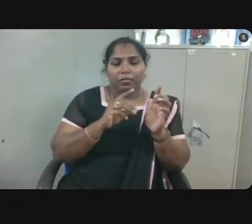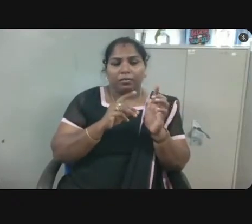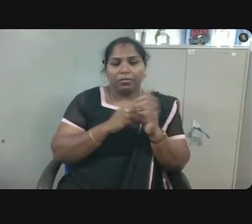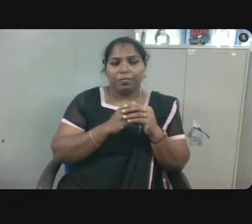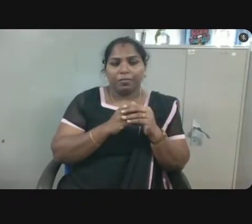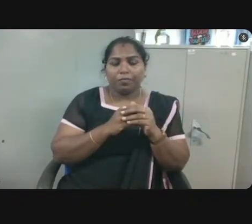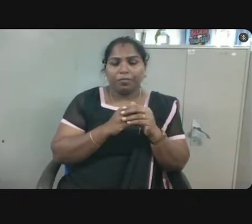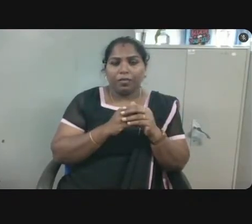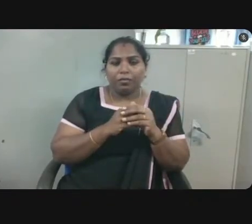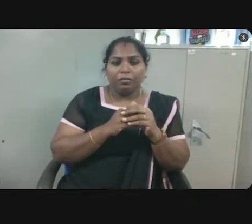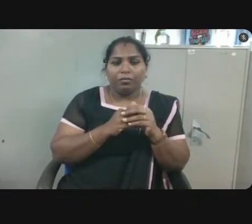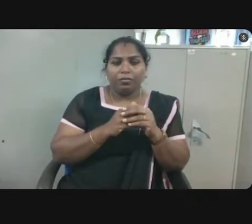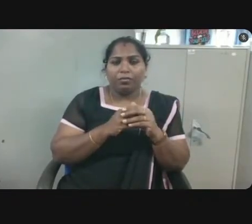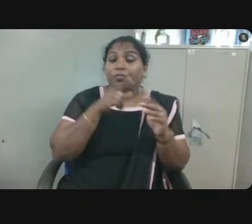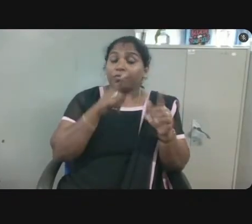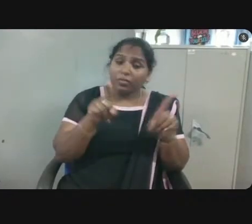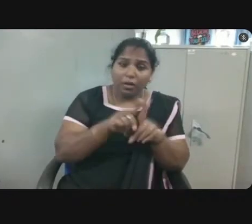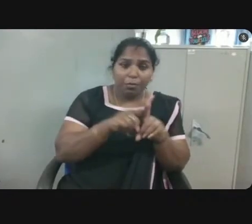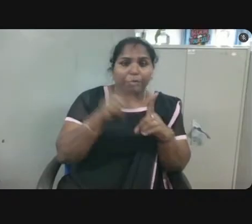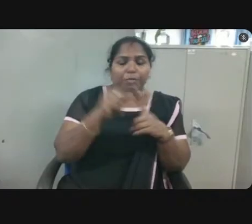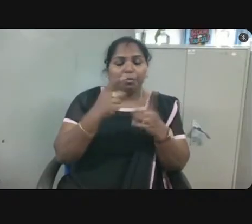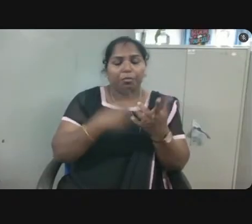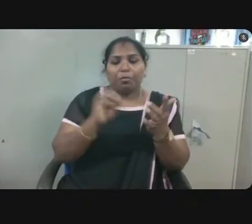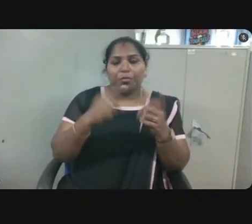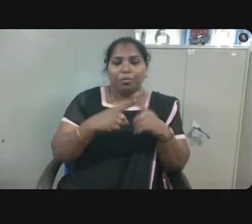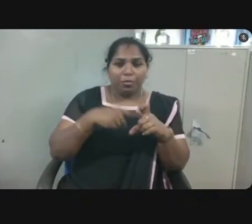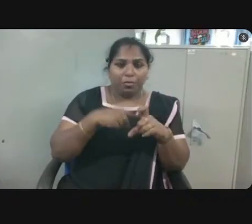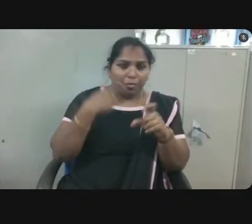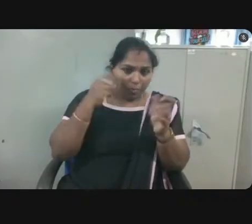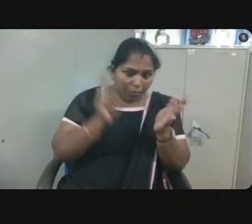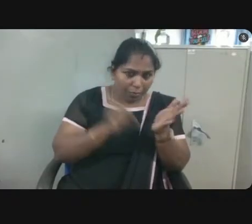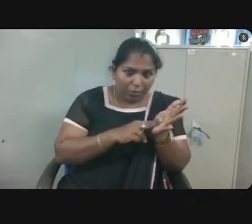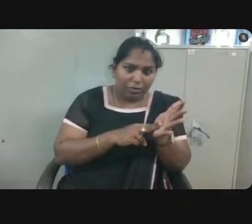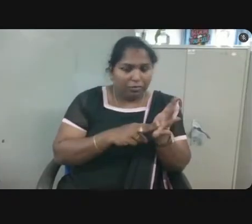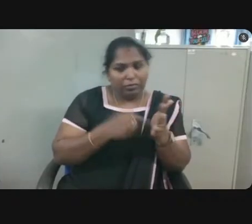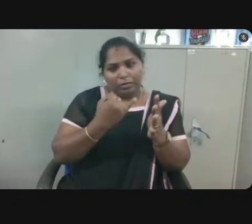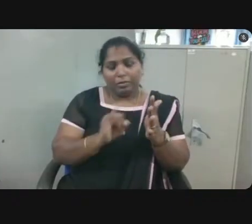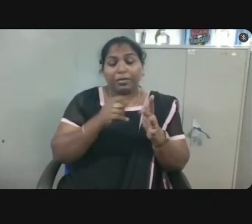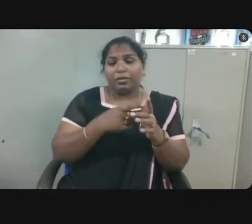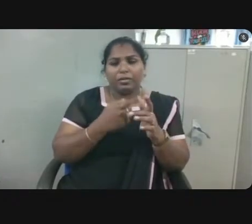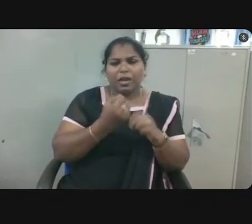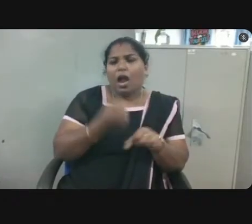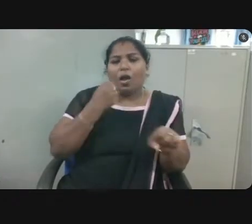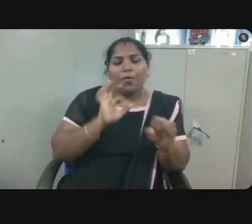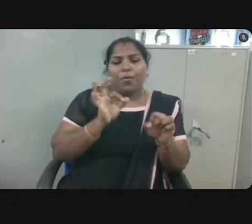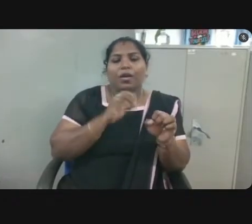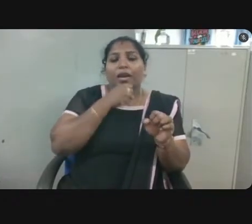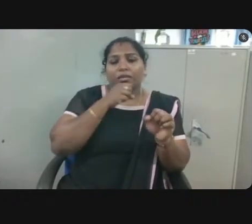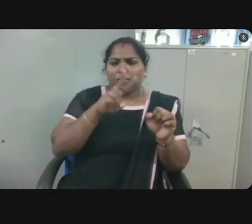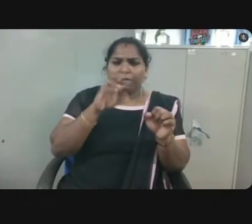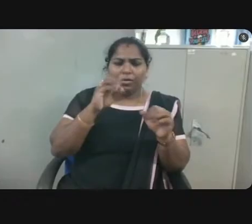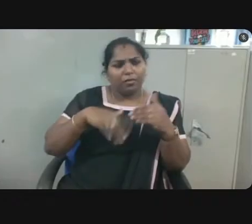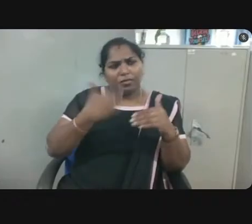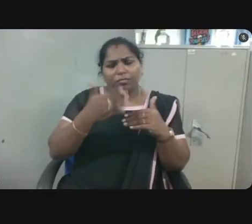പറഞ്ഞ മസ്കുലർ ഡിസ്ട്രോഫി ഇതേ പ്രോട്ടീന്റെ കേട് തന്നെയാണ്, പക്ഷേ ഡുഷീന്റെ അത്രയും സിവിയർ അല്ല. അവര് 20 വയസ്സിന് ശേഷം അവർ നടന്നുകൊണ്ടേയിരിക്കും,